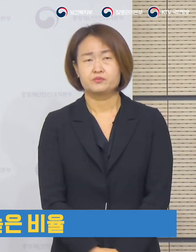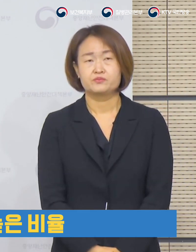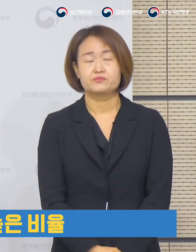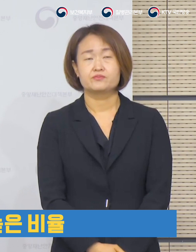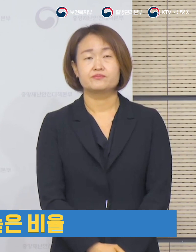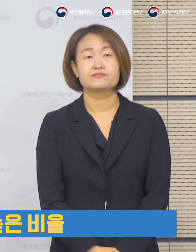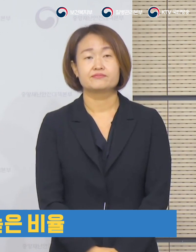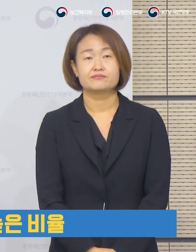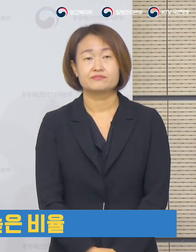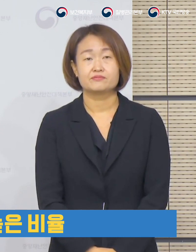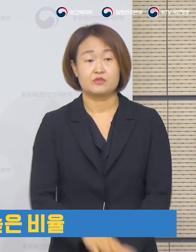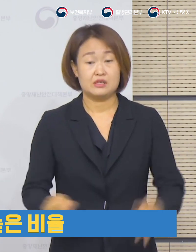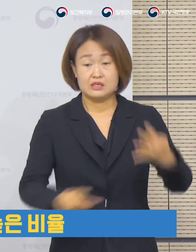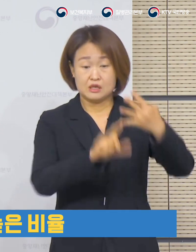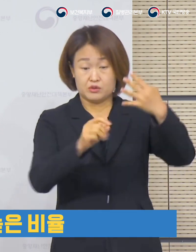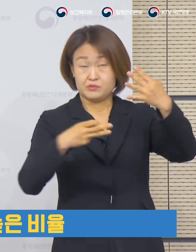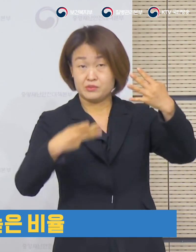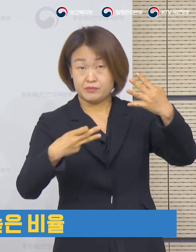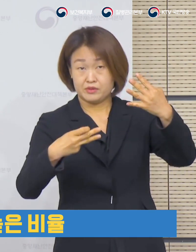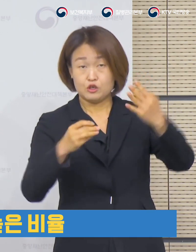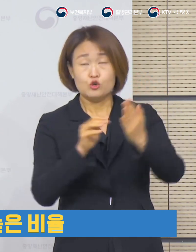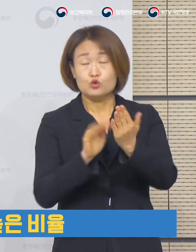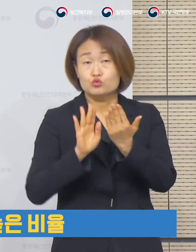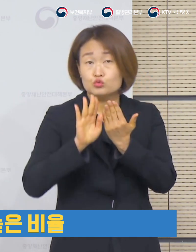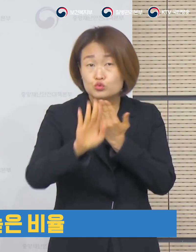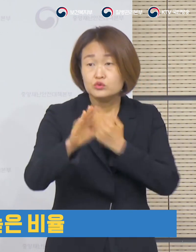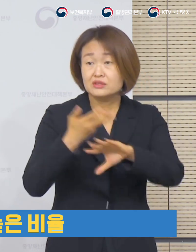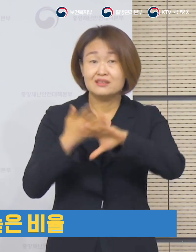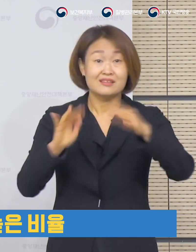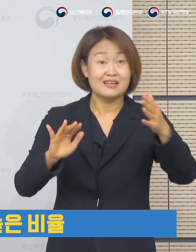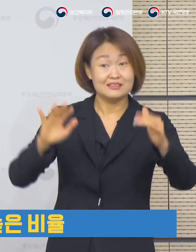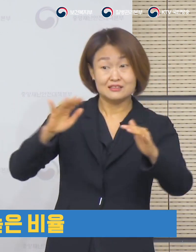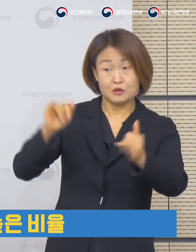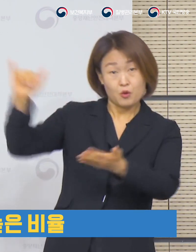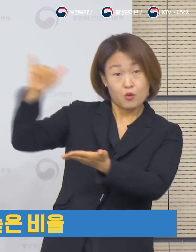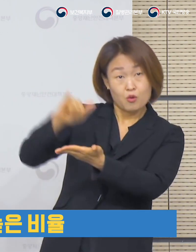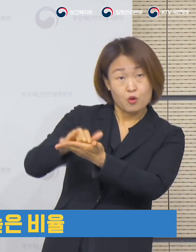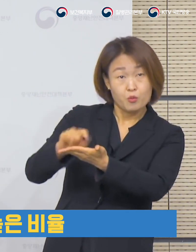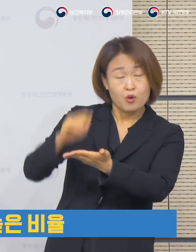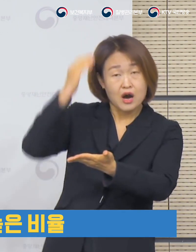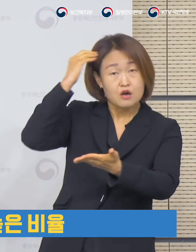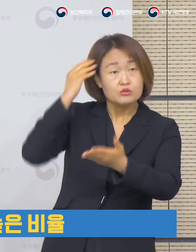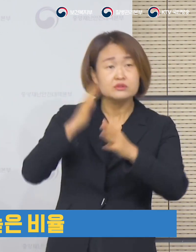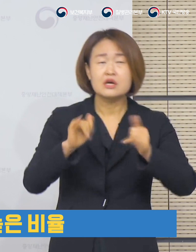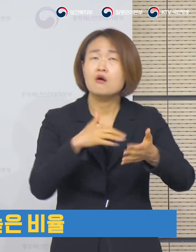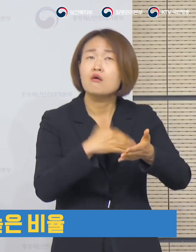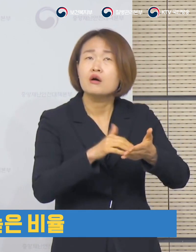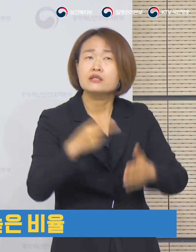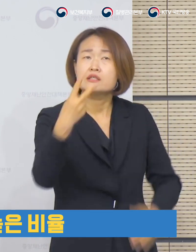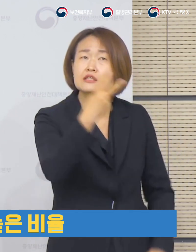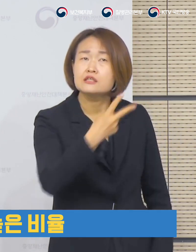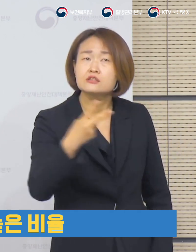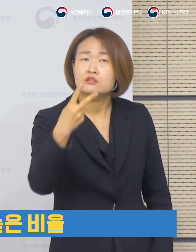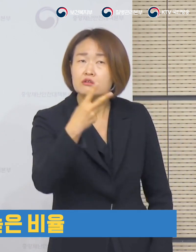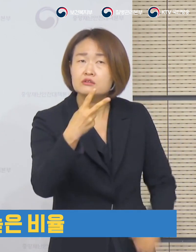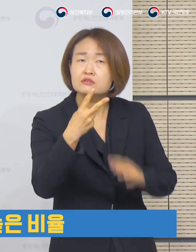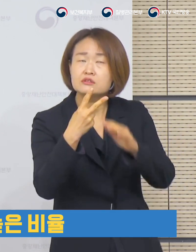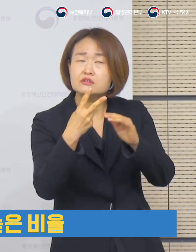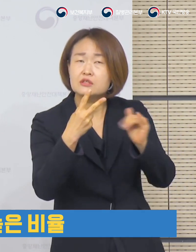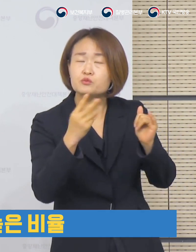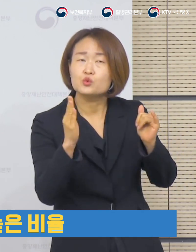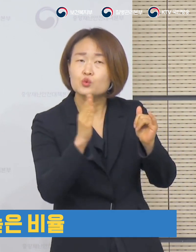차지하였습니다. 4월 13일 이후 해외 입국자 가운데 우리 국민의 숫자는 2,000명대